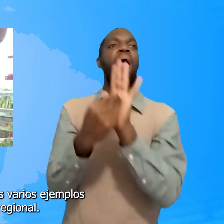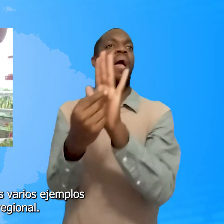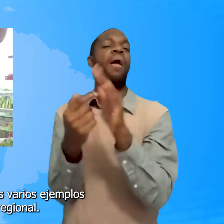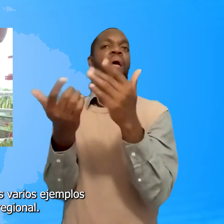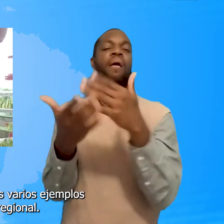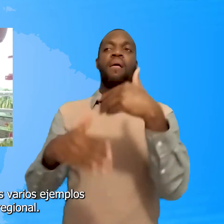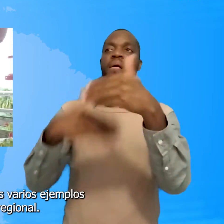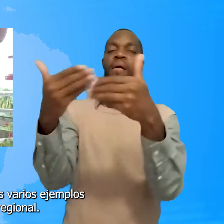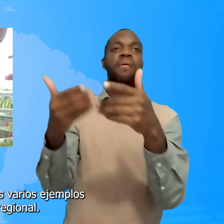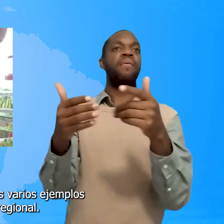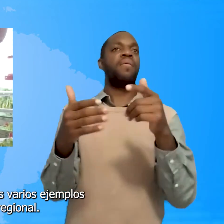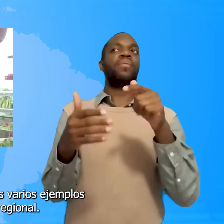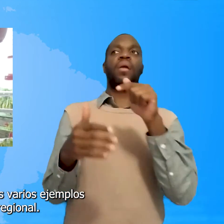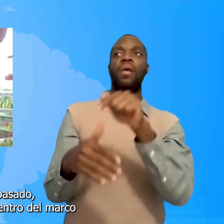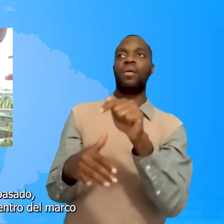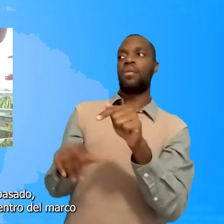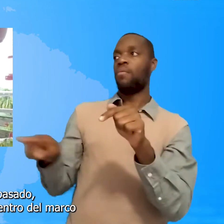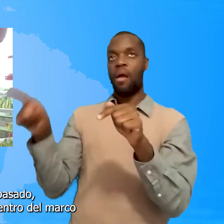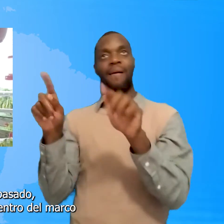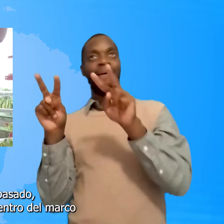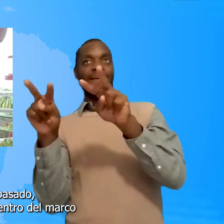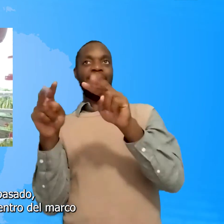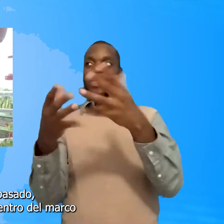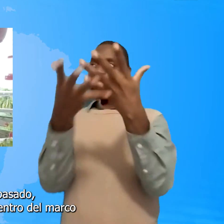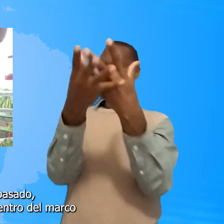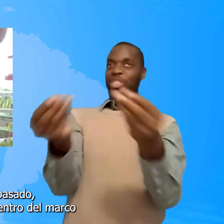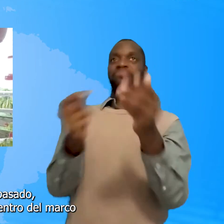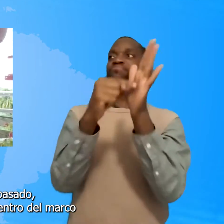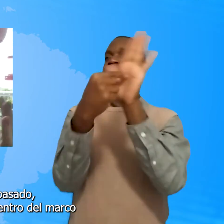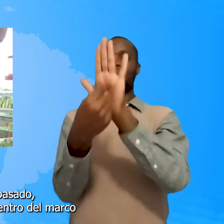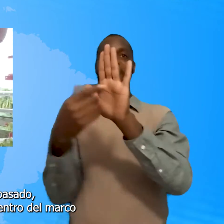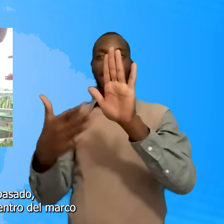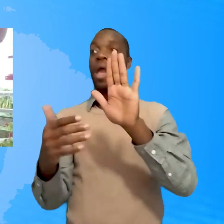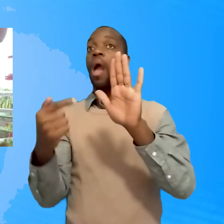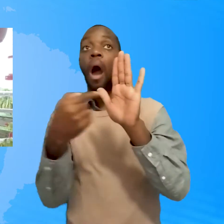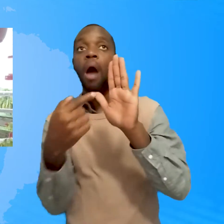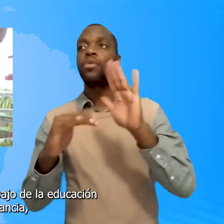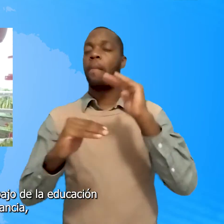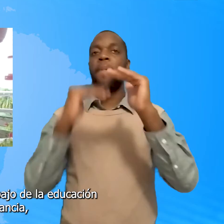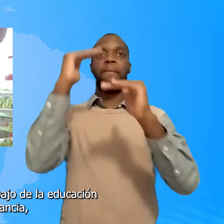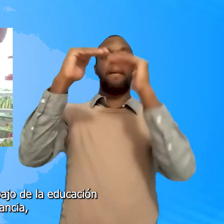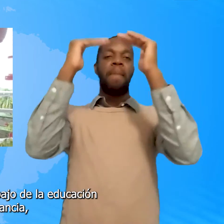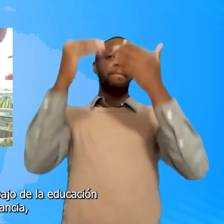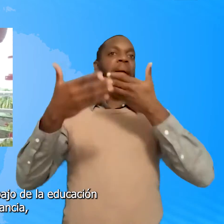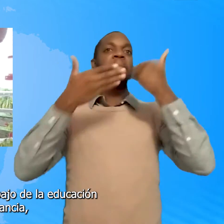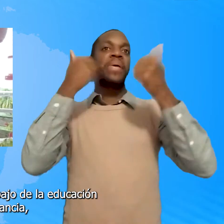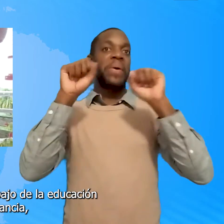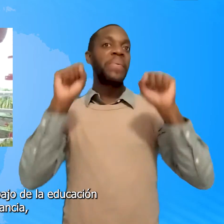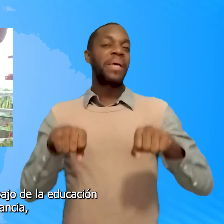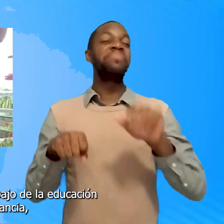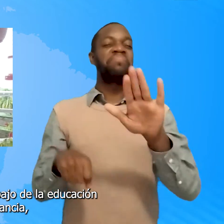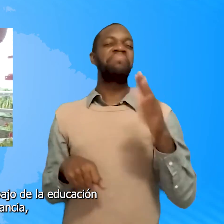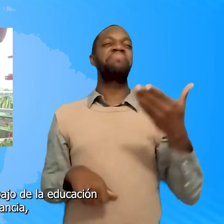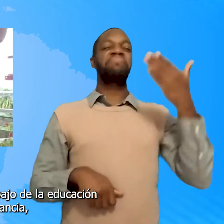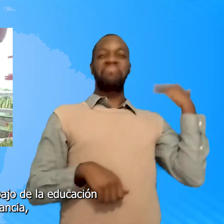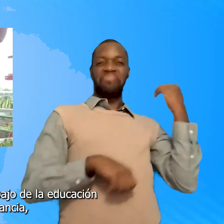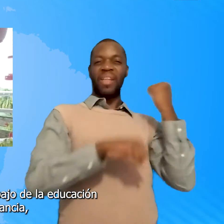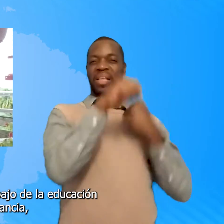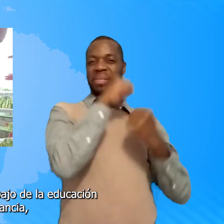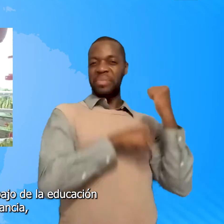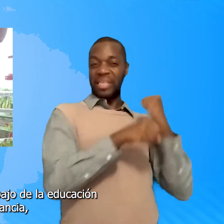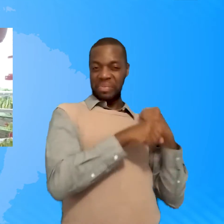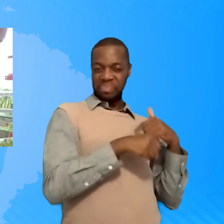tenemos varios ejemplos a nivel regional. El año pasado, por ejemplo, dentro del marco de este enorme trabajo de la